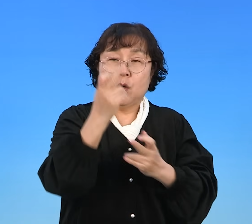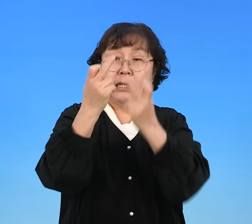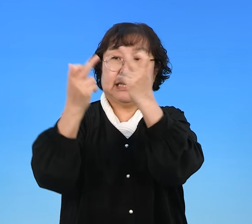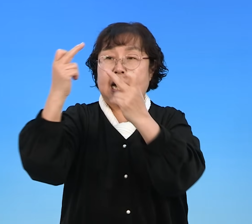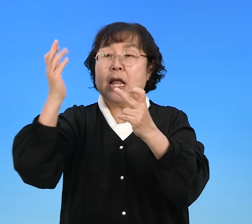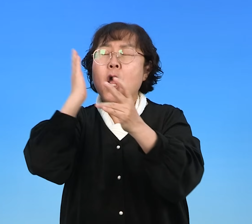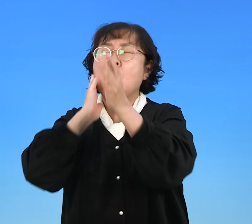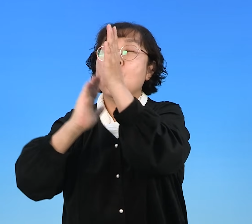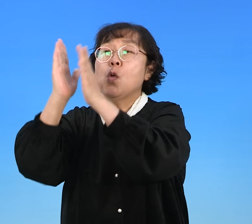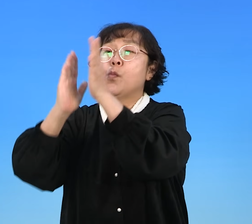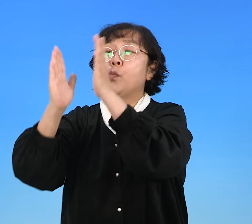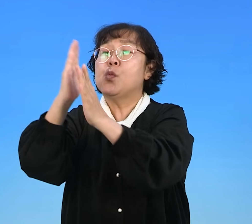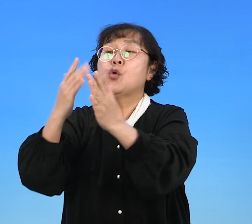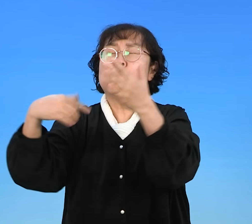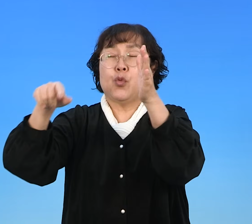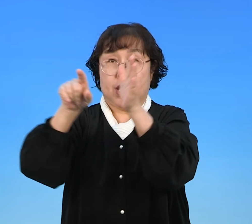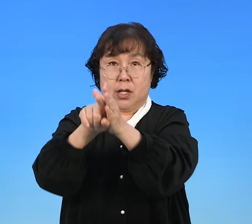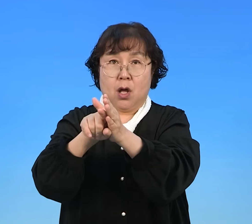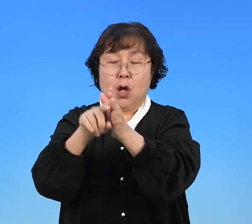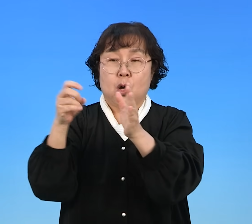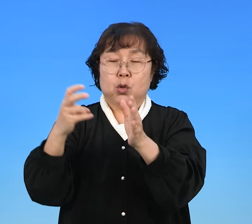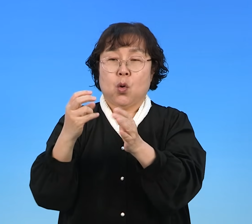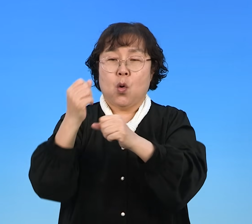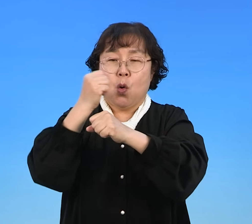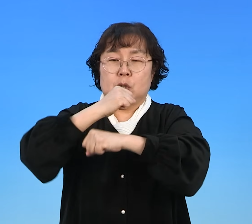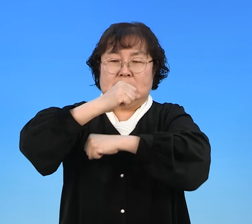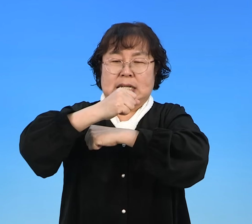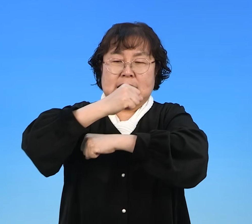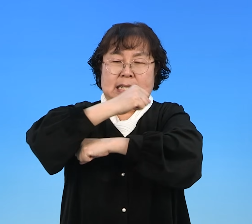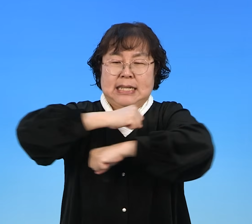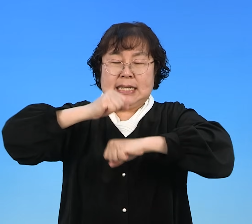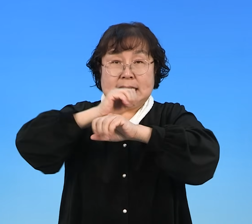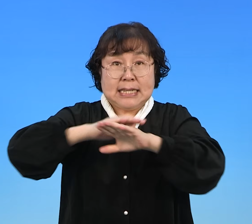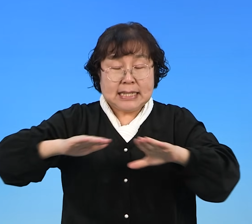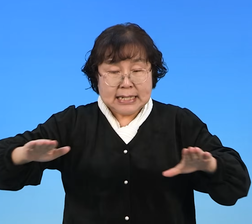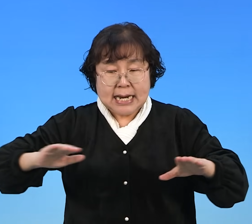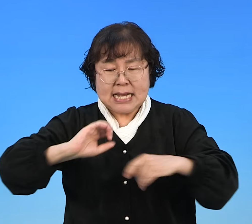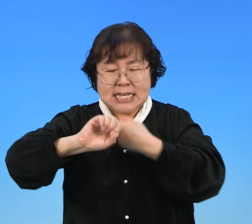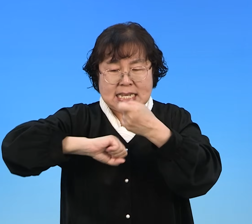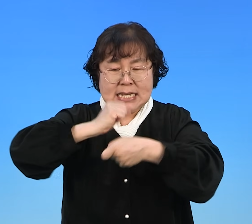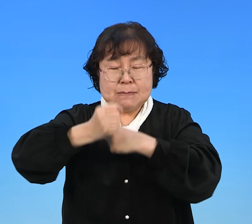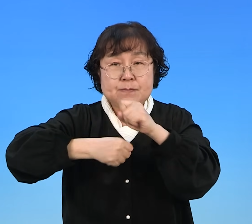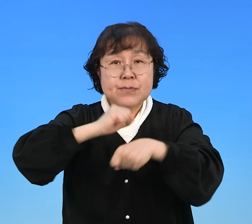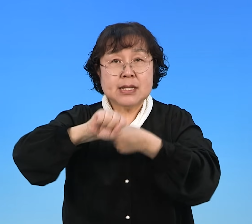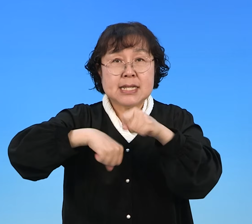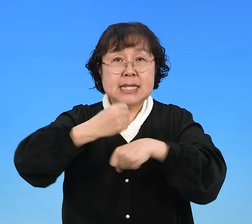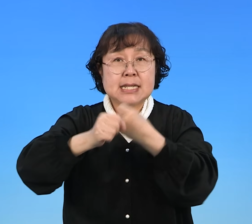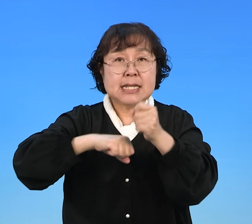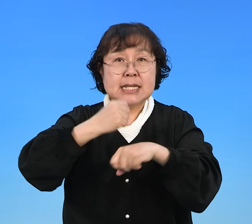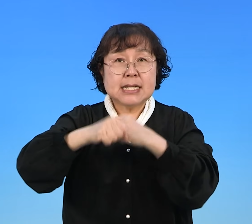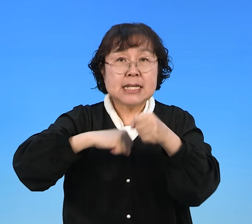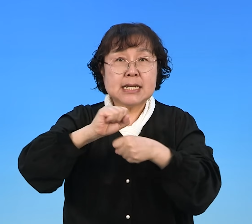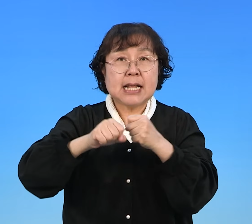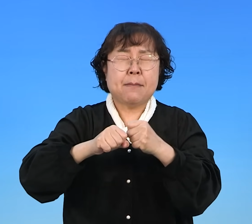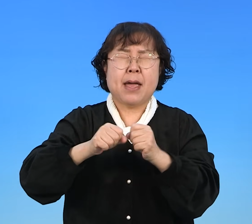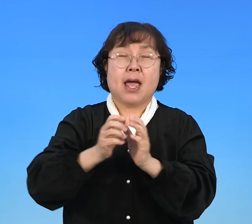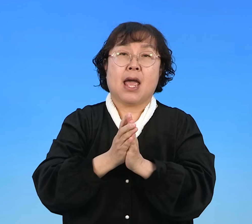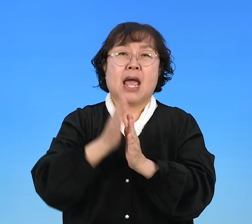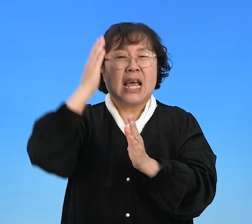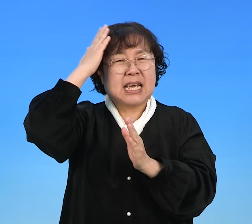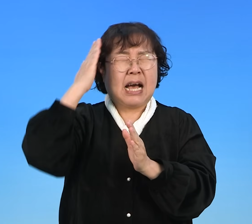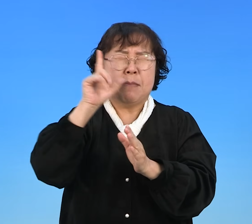풀을 위해서예요. 그리고 가만히 보니까 구절에 들짐승과 우는 까마귀 새끼에게 먹을 것을 주기 위한